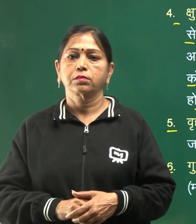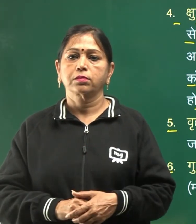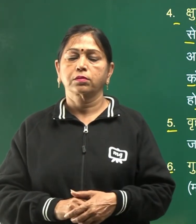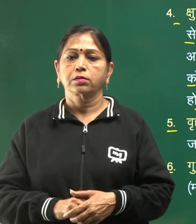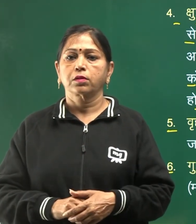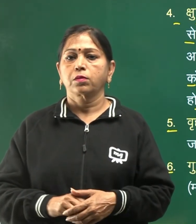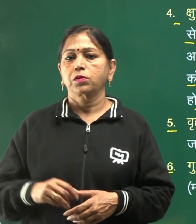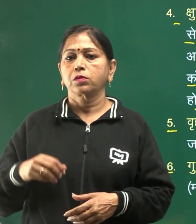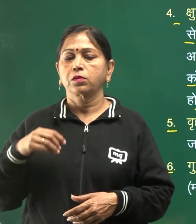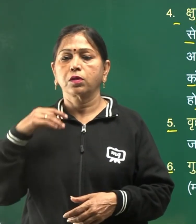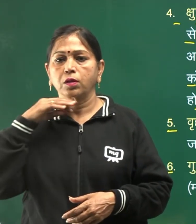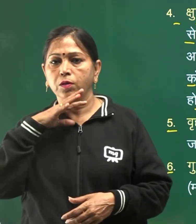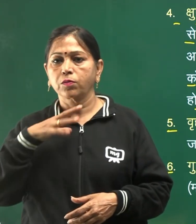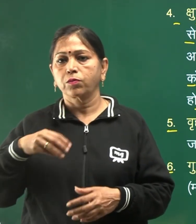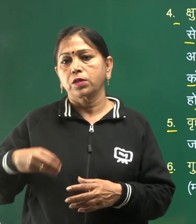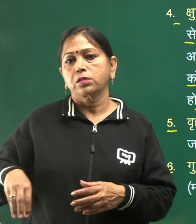अपशिष्ट पदार्थ